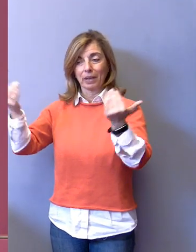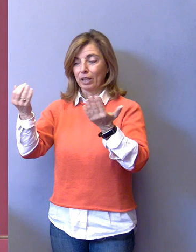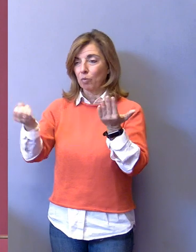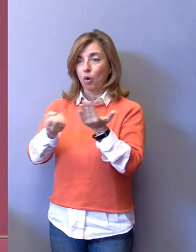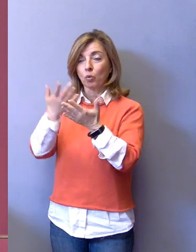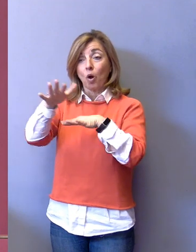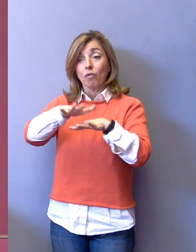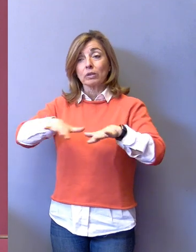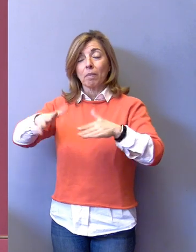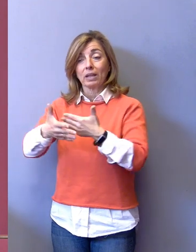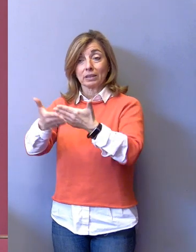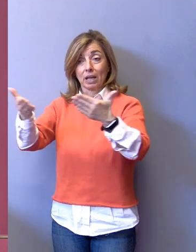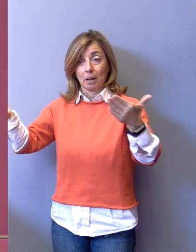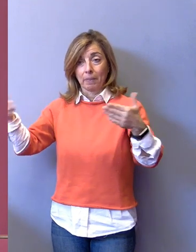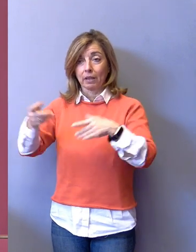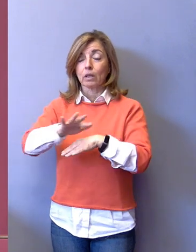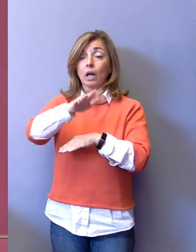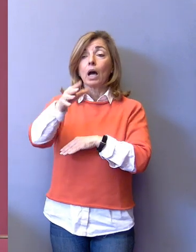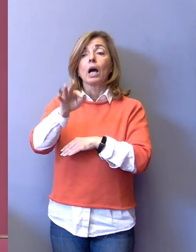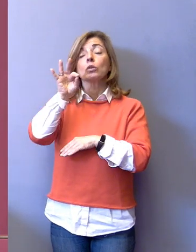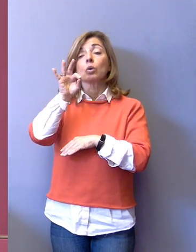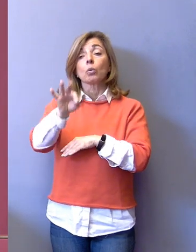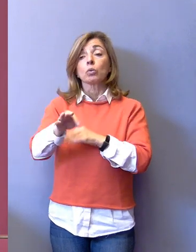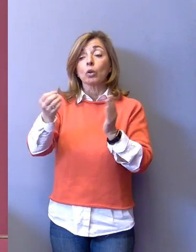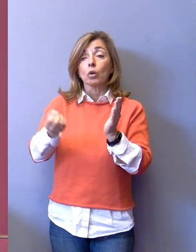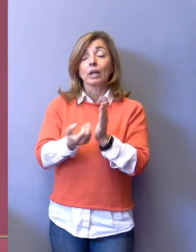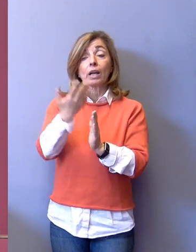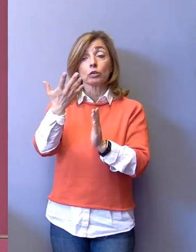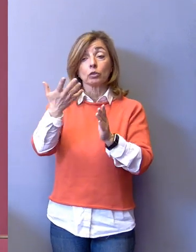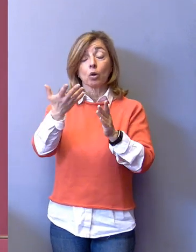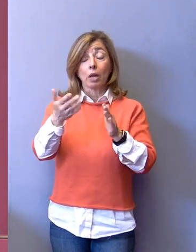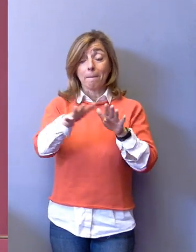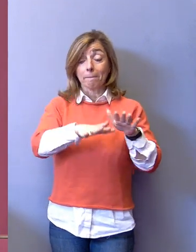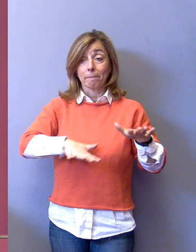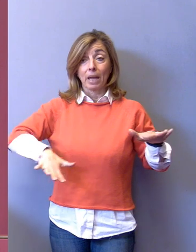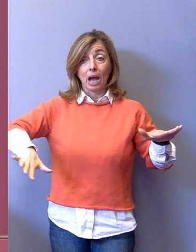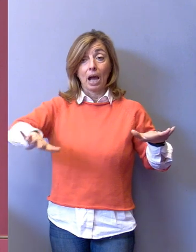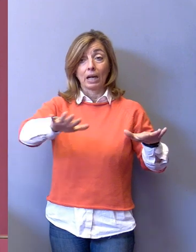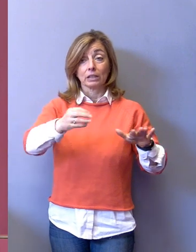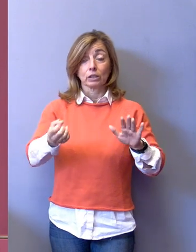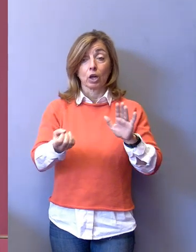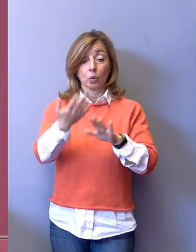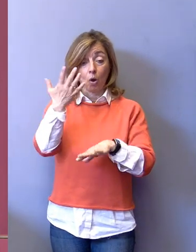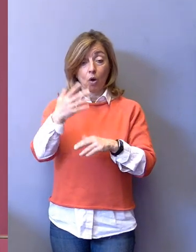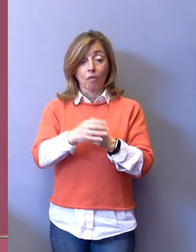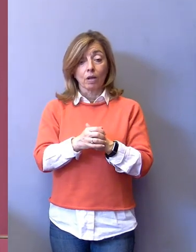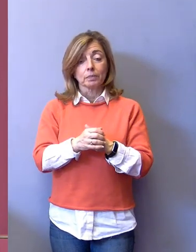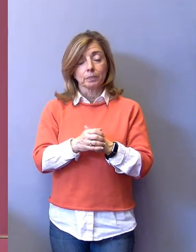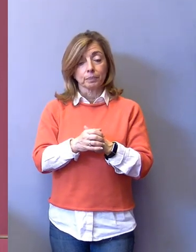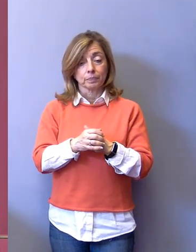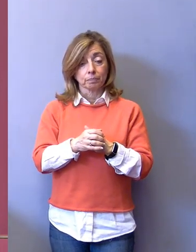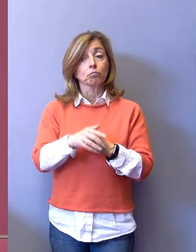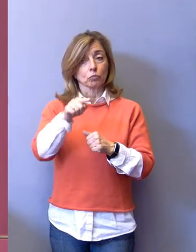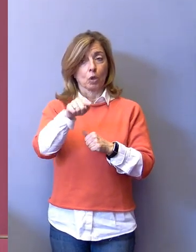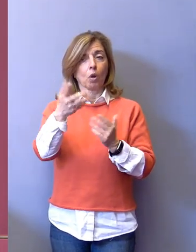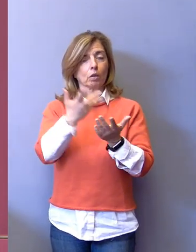Altro punto qualificante dell'intervento la realizzazione della nuova piazza posta nel cuore dell'ambito di generazione sulla quale e questa